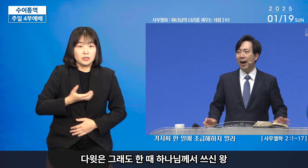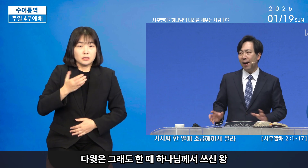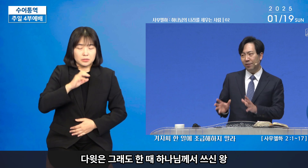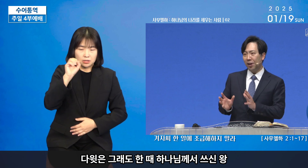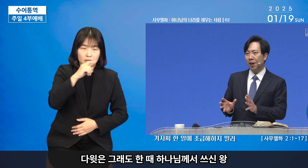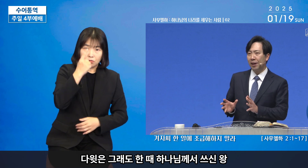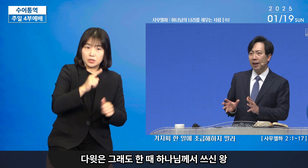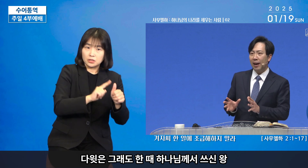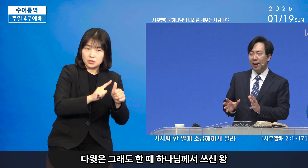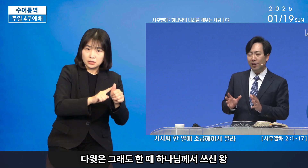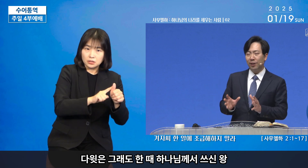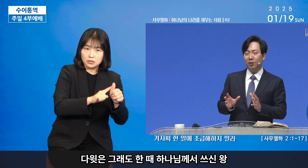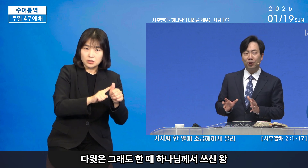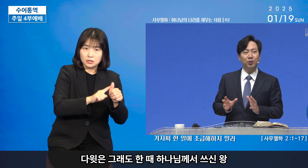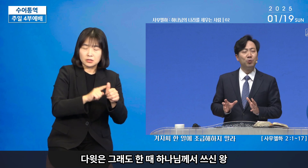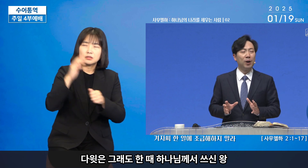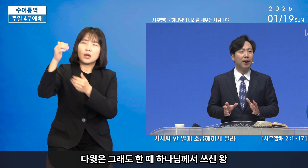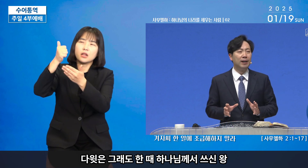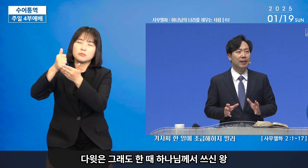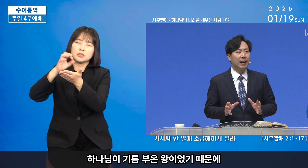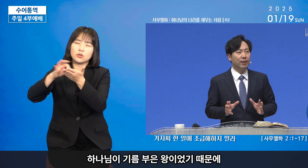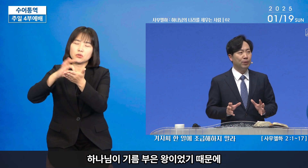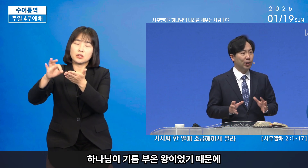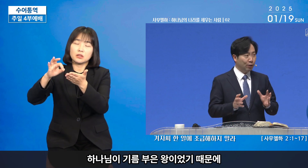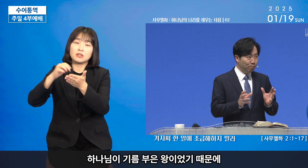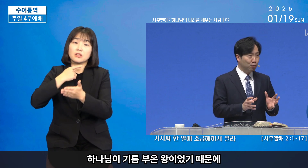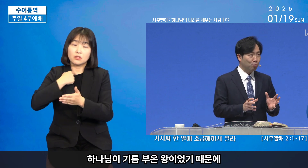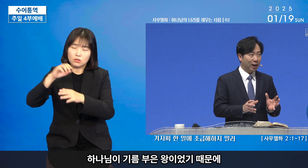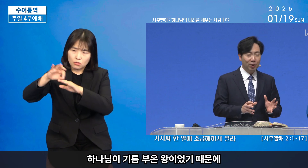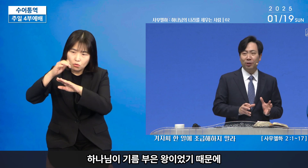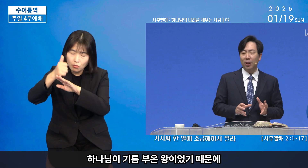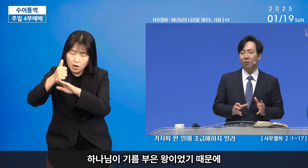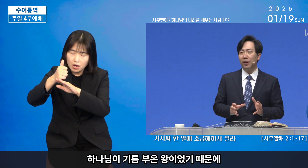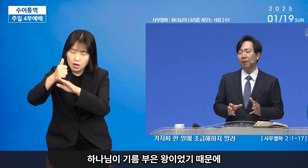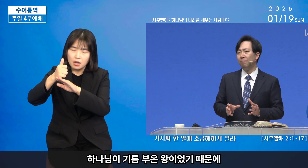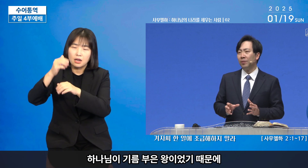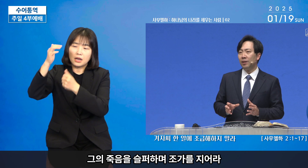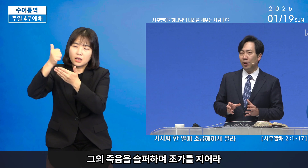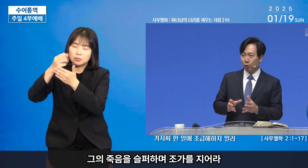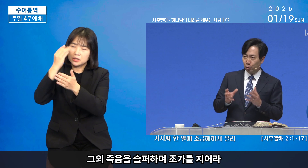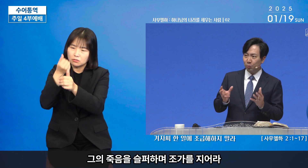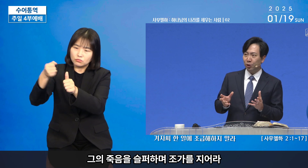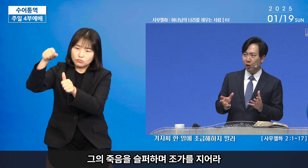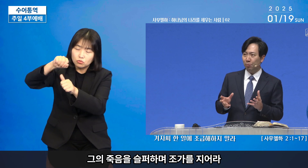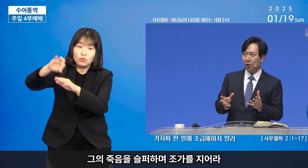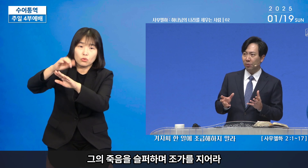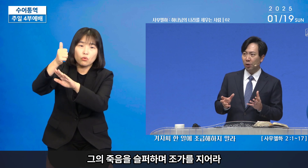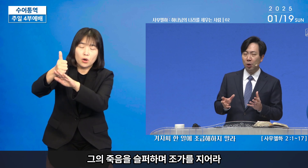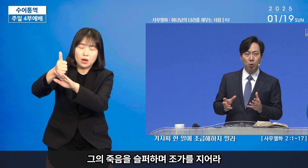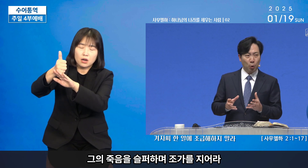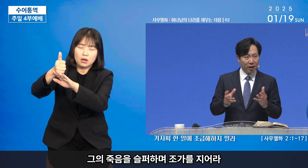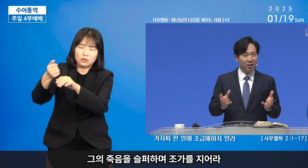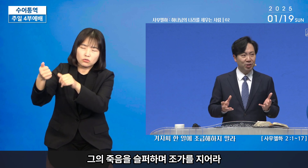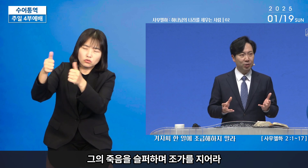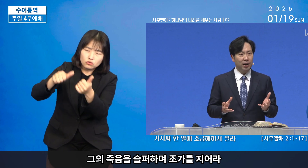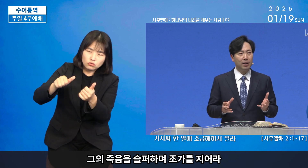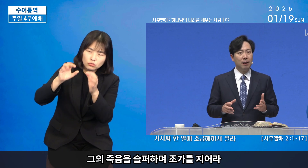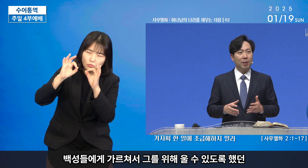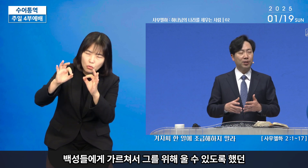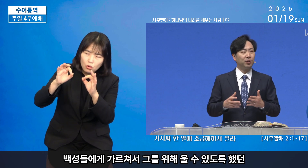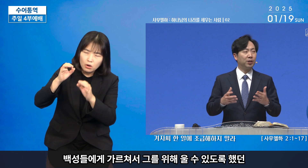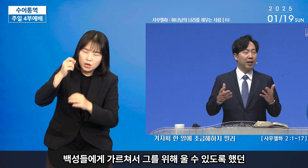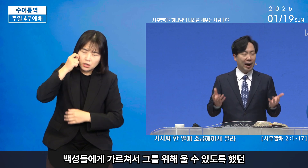그래도 한때 하나님께서 쓰신 왕, 하나님의 기름 부은 왕이었기 때문에 그의 죽음을 슬퍼하며 조가를